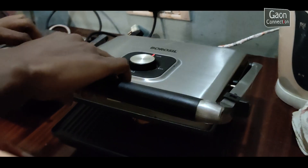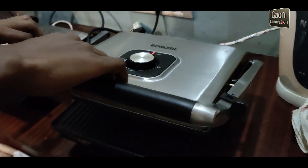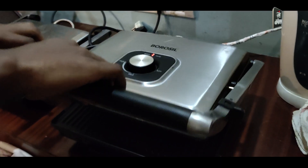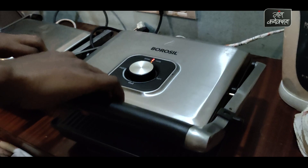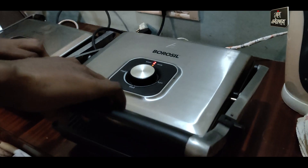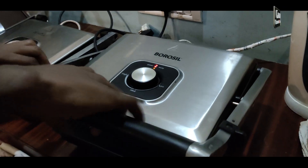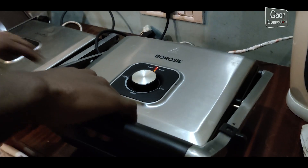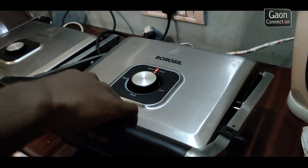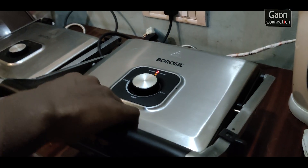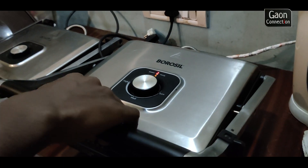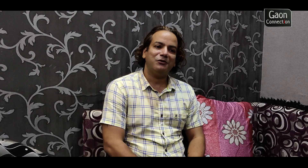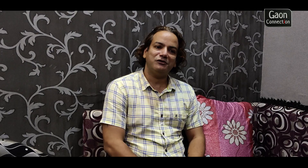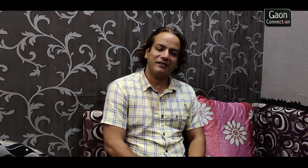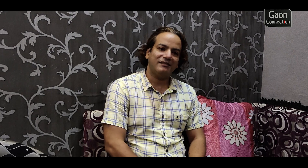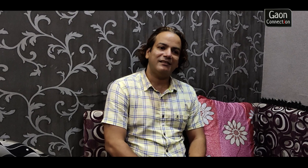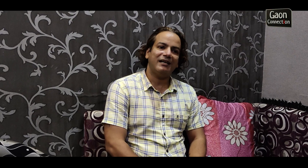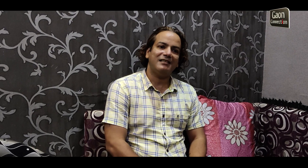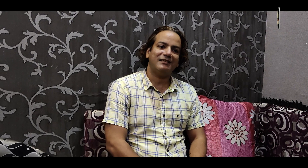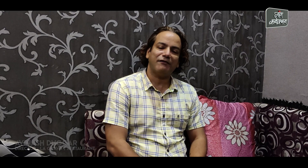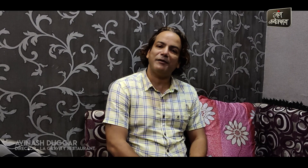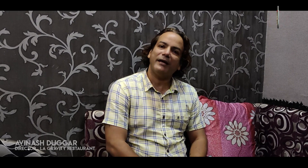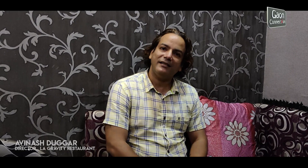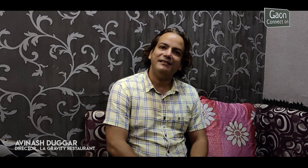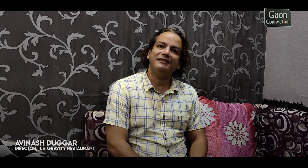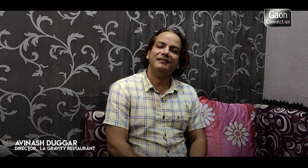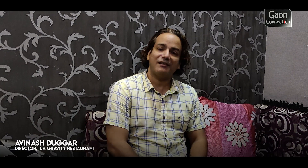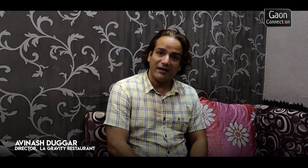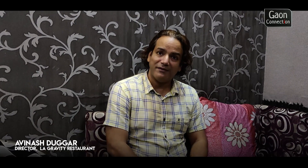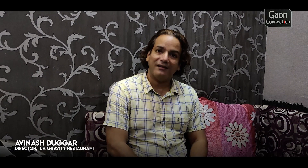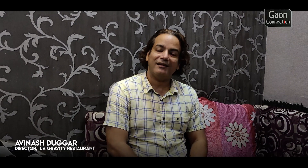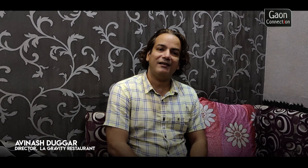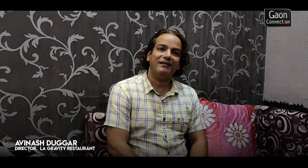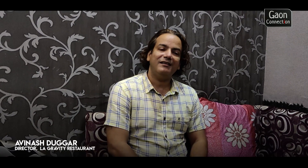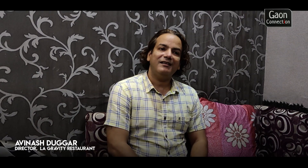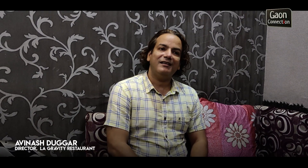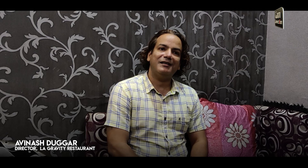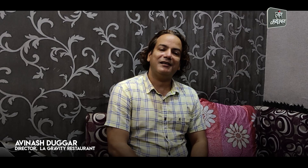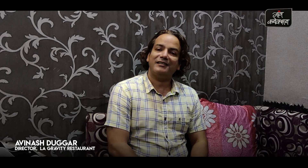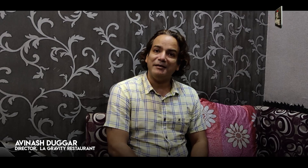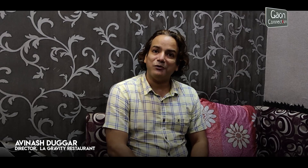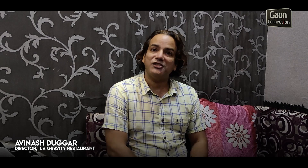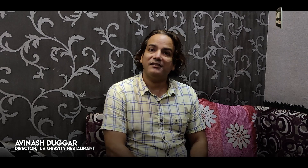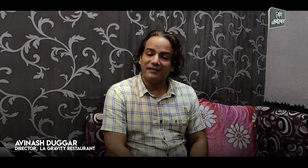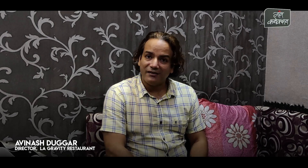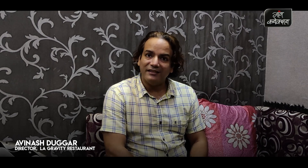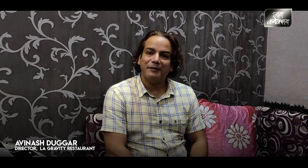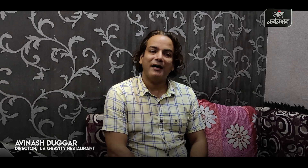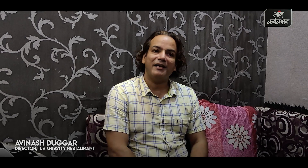दे के जाते हैं, उस वजह से आज कैफे पहले दिन से सर्वाइव कर रहा है, टीम को अच्छी सैलरी दे पा रहे